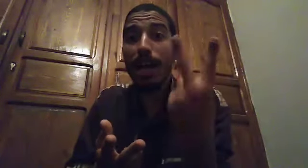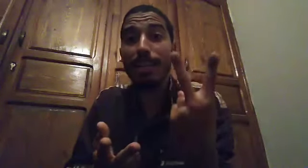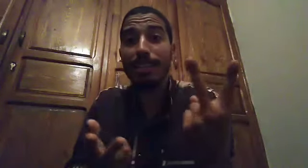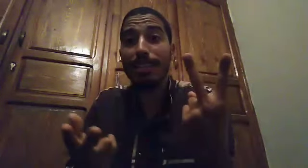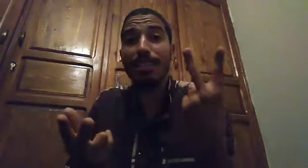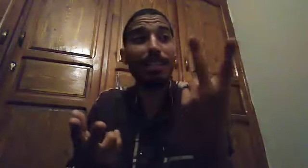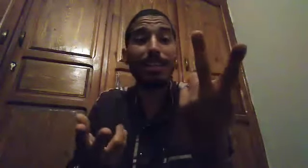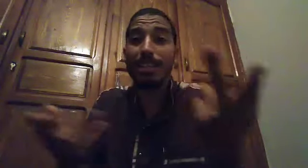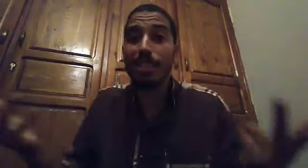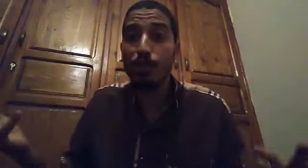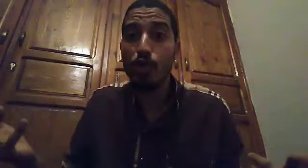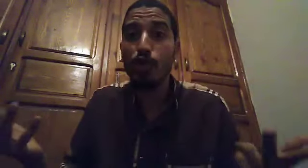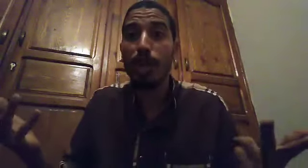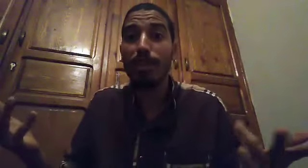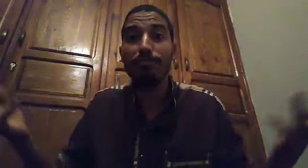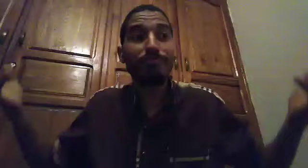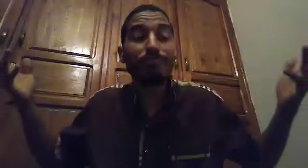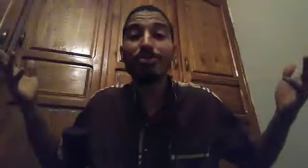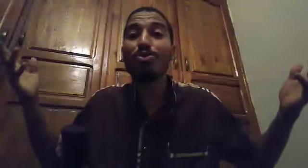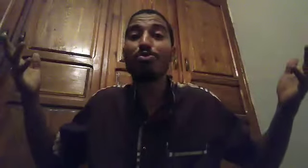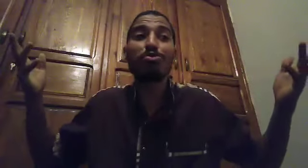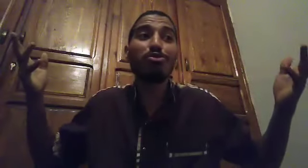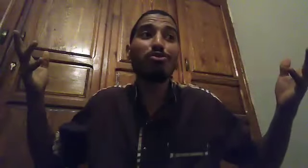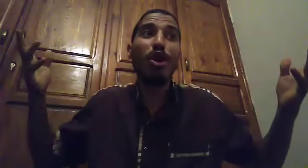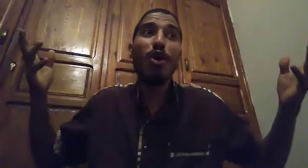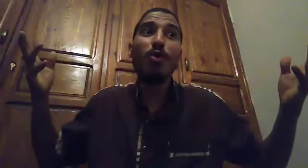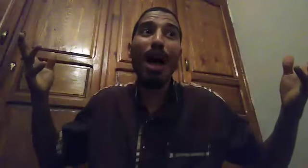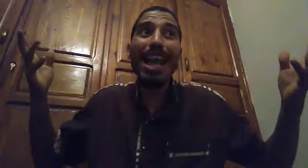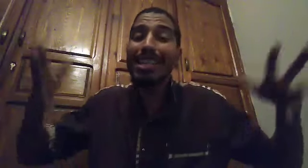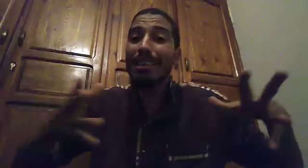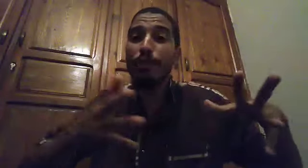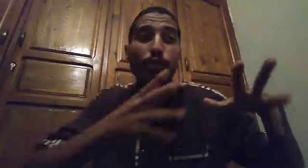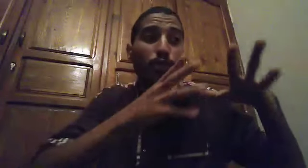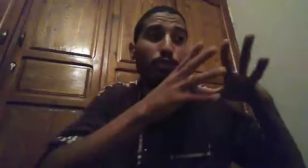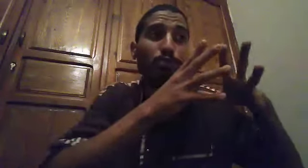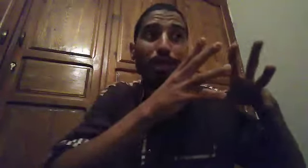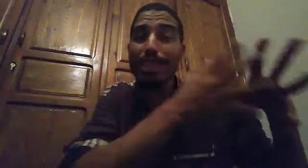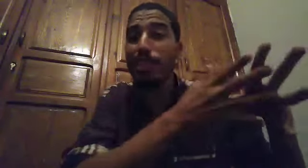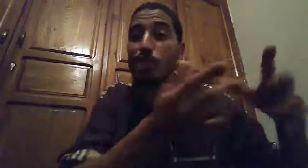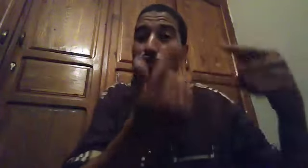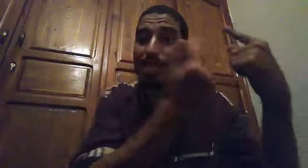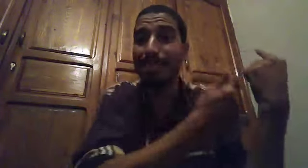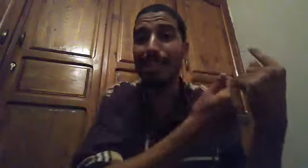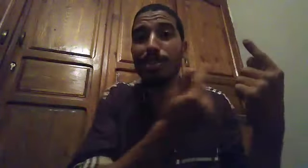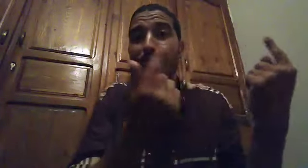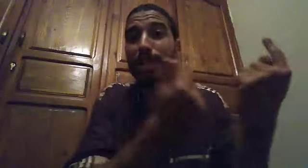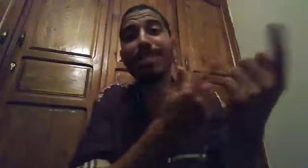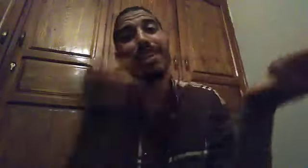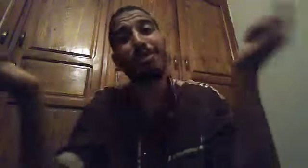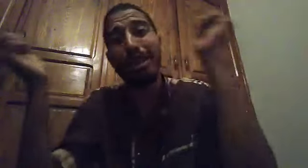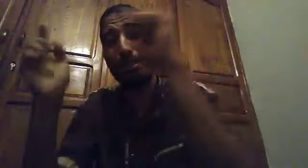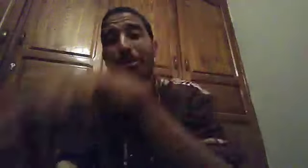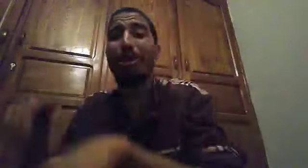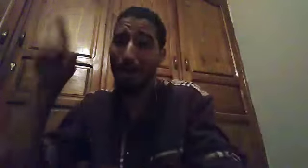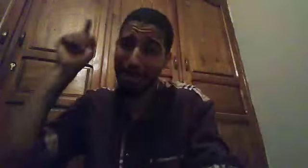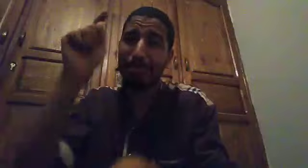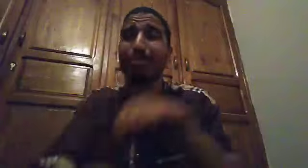محققتين تسجيل كان يسجلهم في الشوط الثاني، ومع الاسف كون ما تسجلوش وسجلت البرازيل كانوا غيطلعوا يقول لك عاوتاني